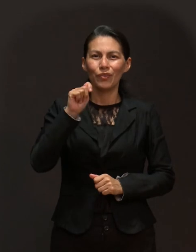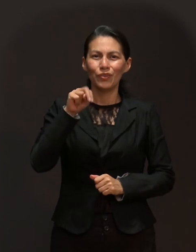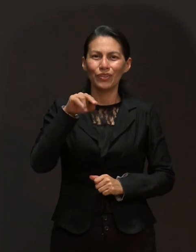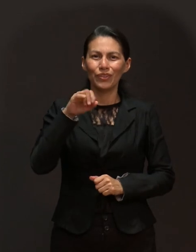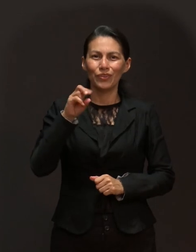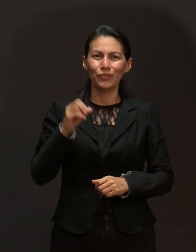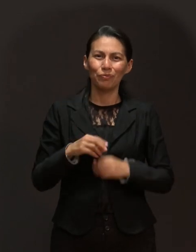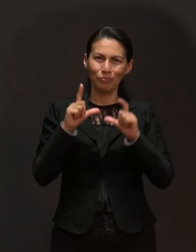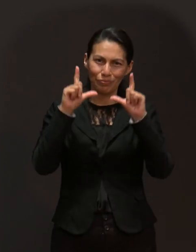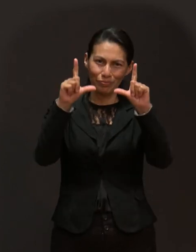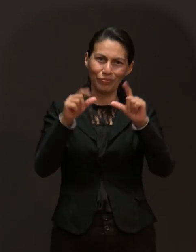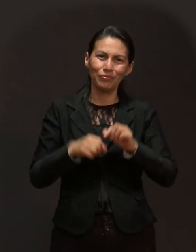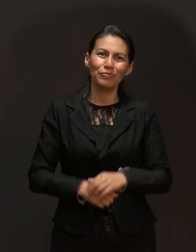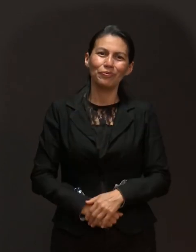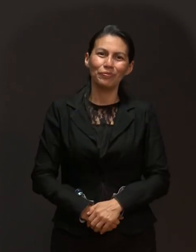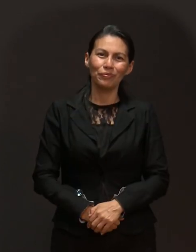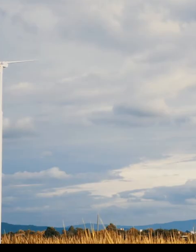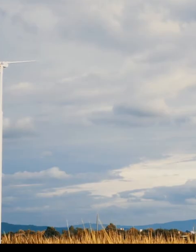escuchemos